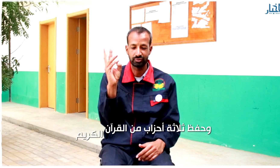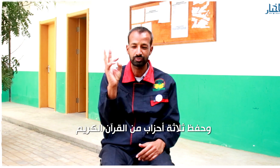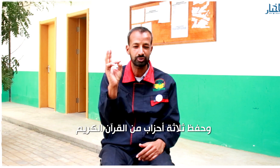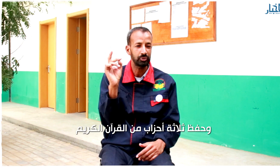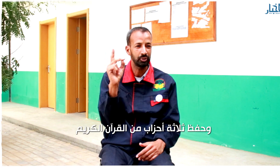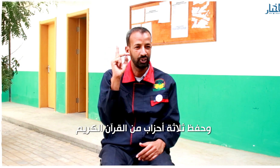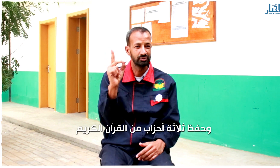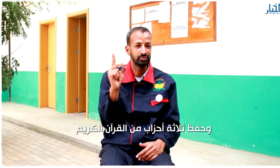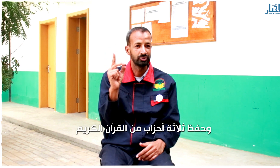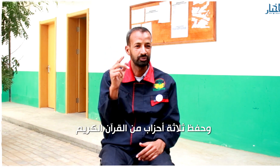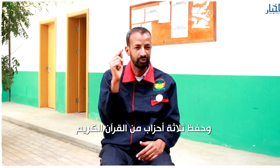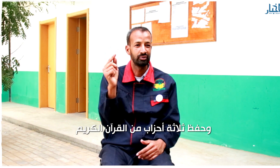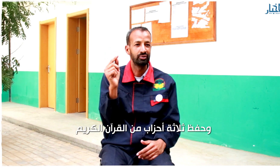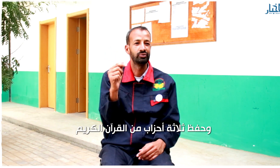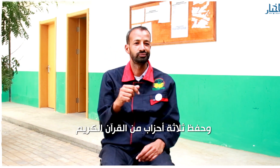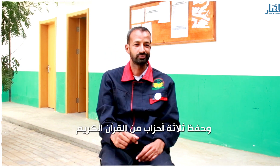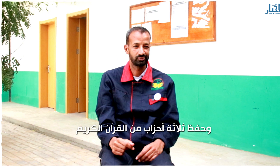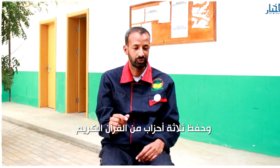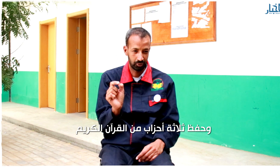اسمع وعنده هلت هزاك